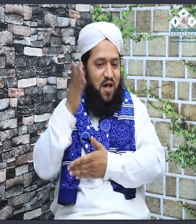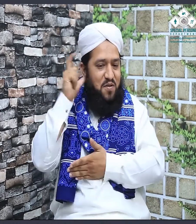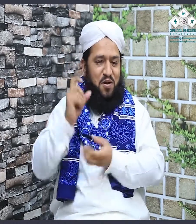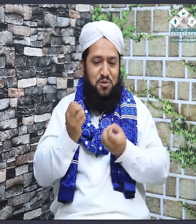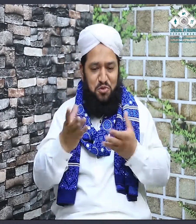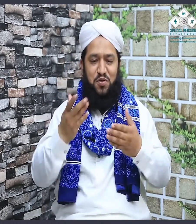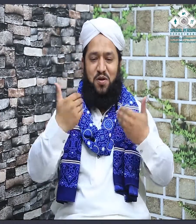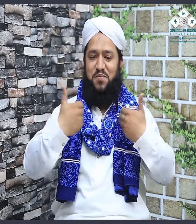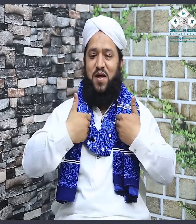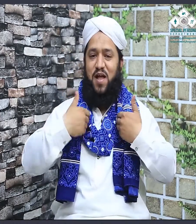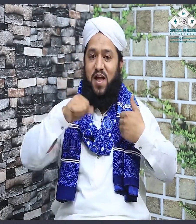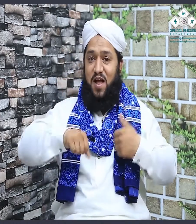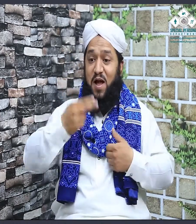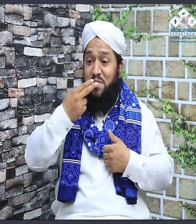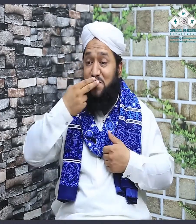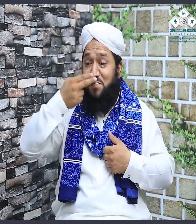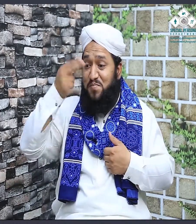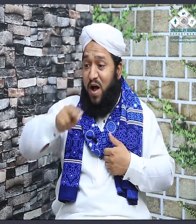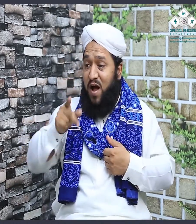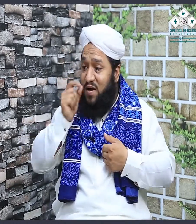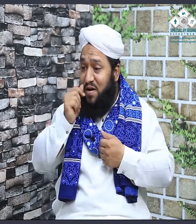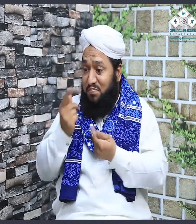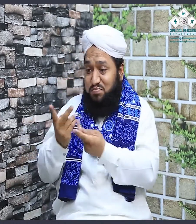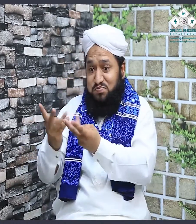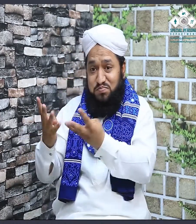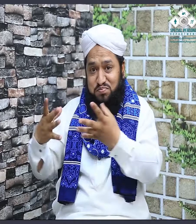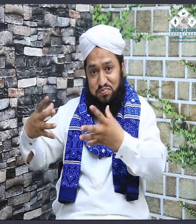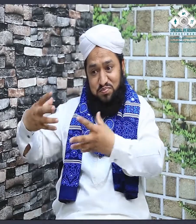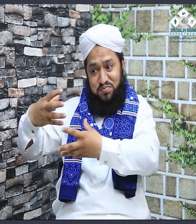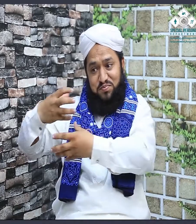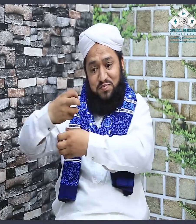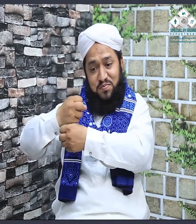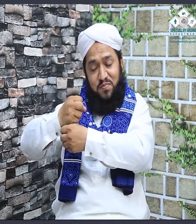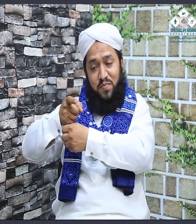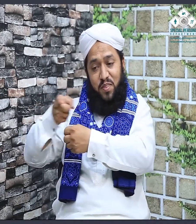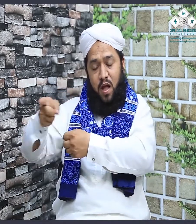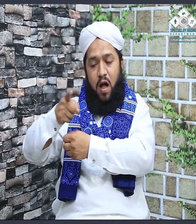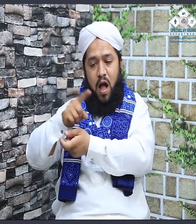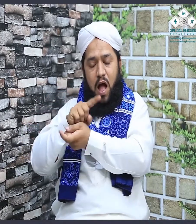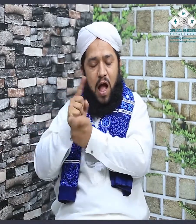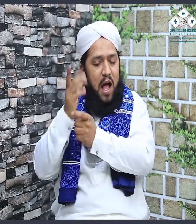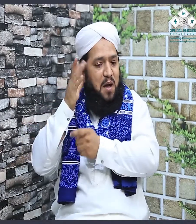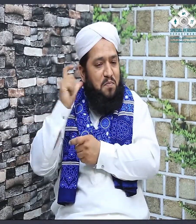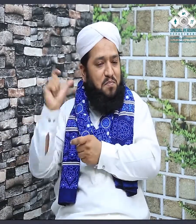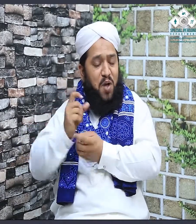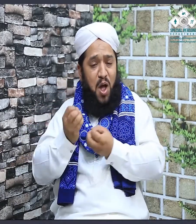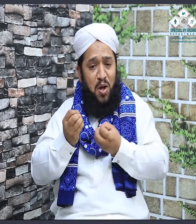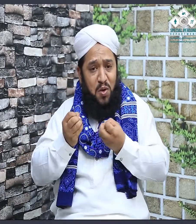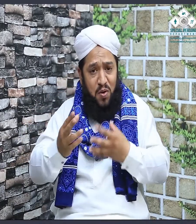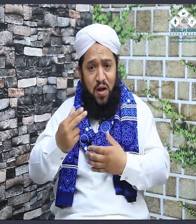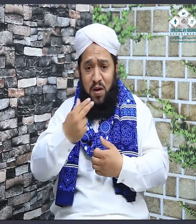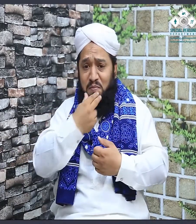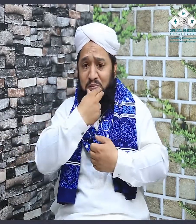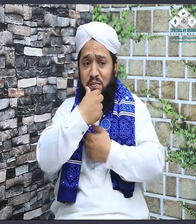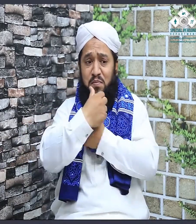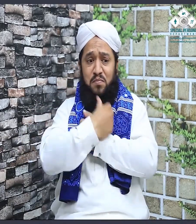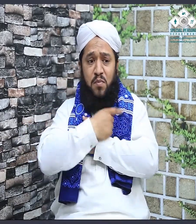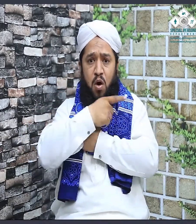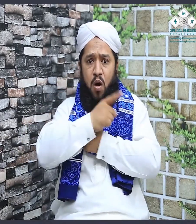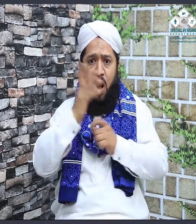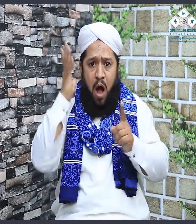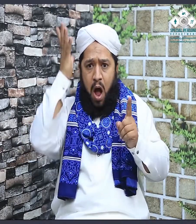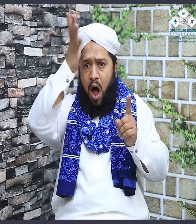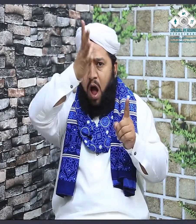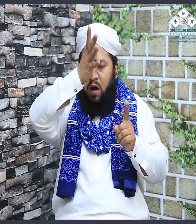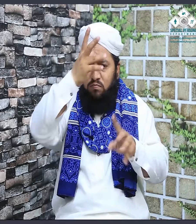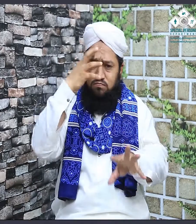لائے. ناظرین، مگر جب جادوگروں والے واقعے اور ان جادوگروں کے ایمان لانے کے بعد بھی فرعونی اپنے کفر و